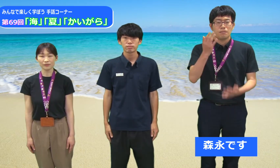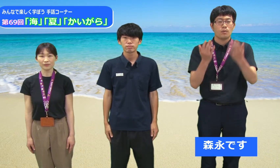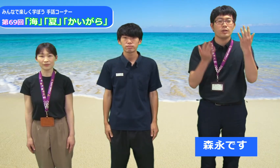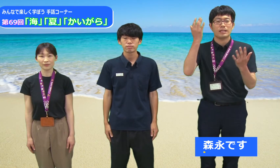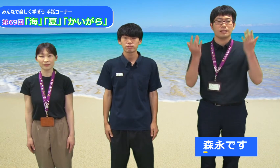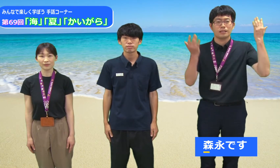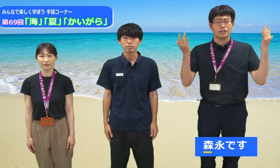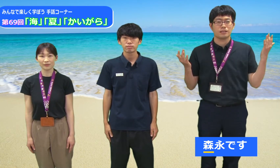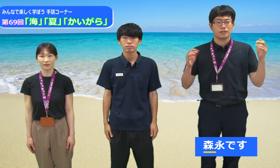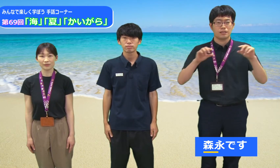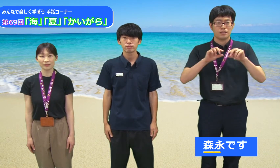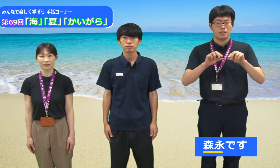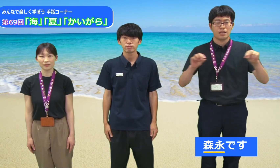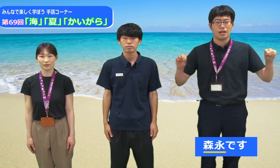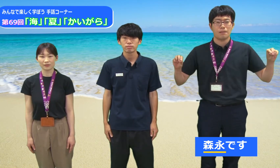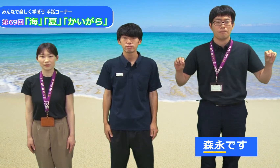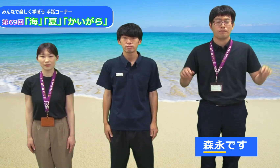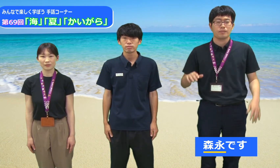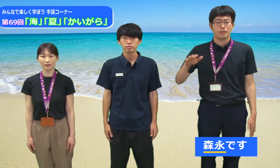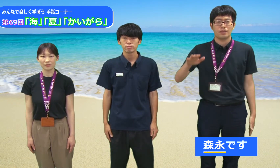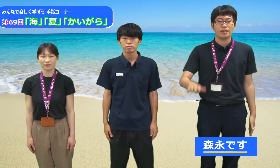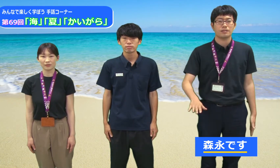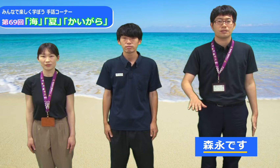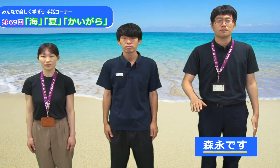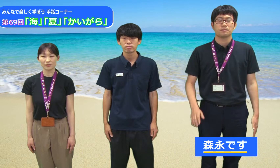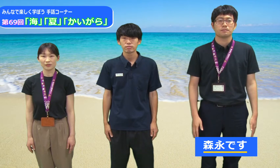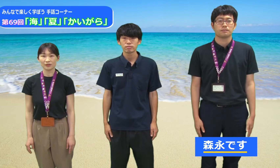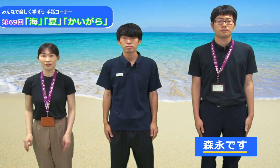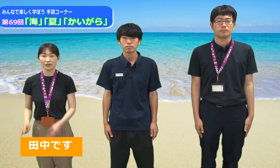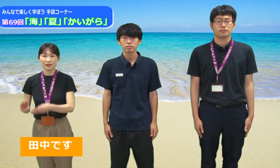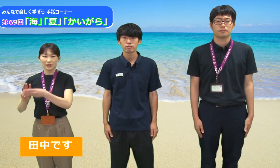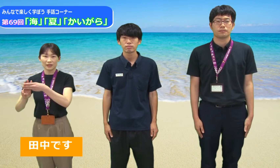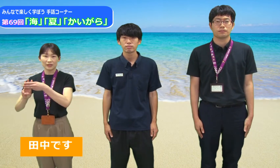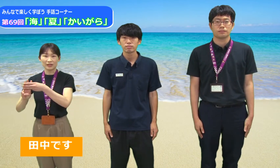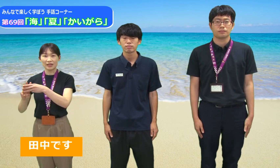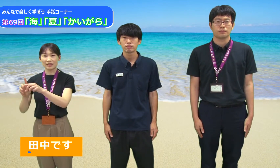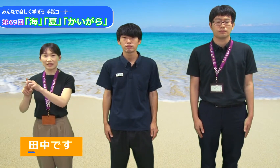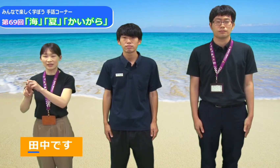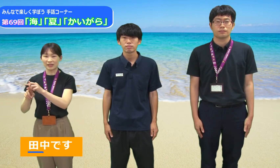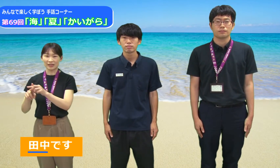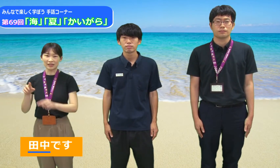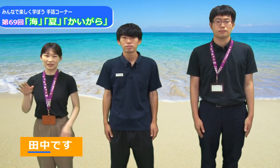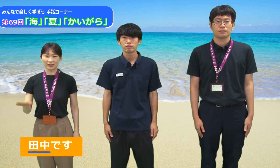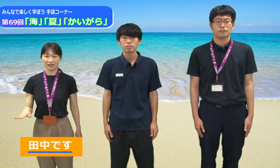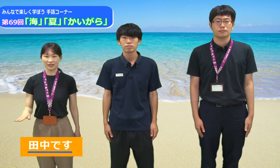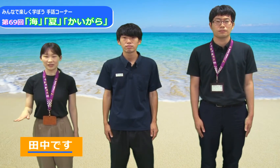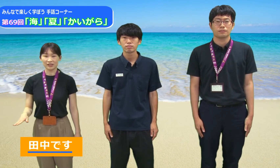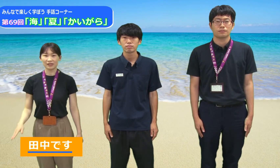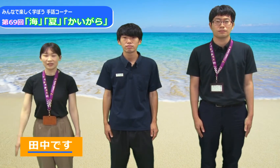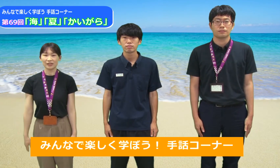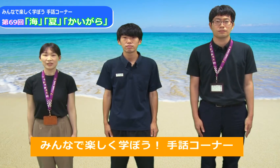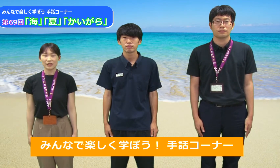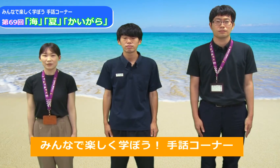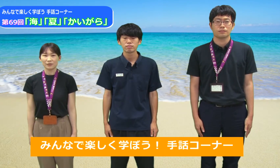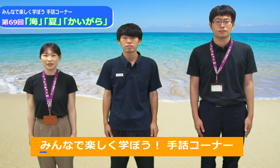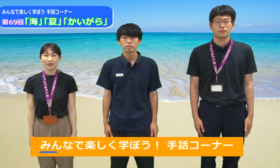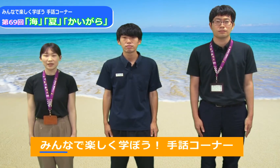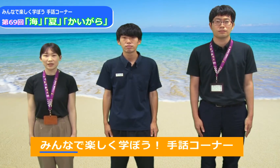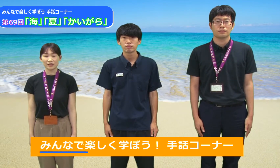森 長です。 田中です。みんなで楽し